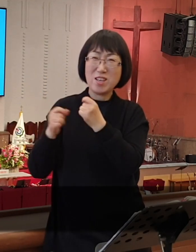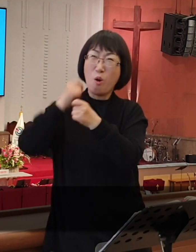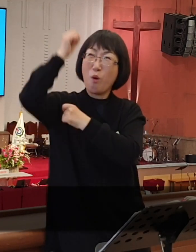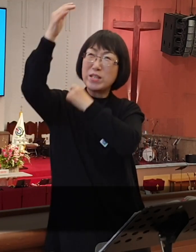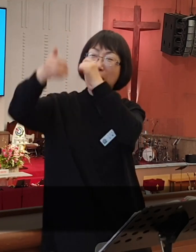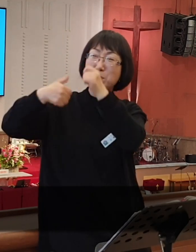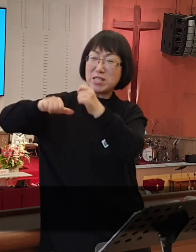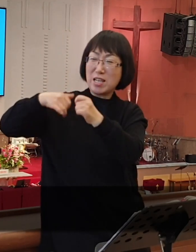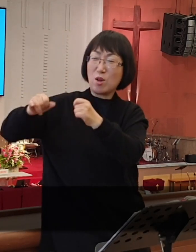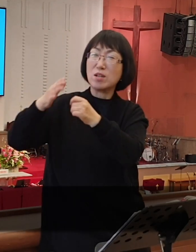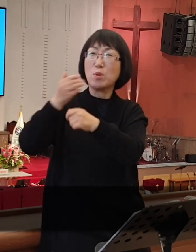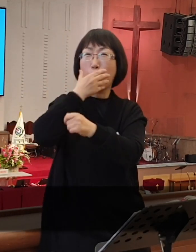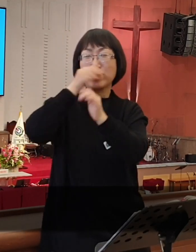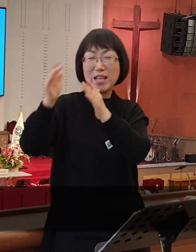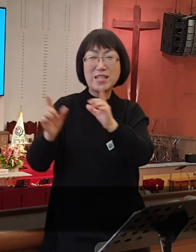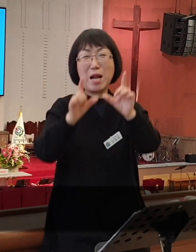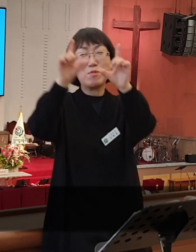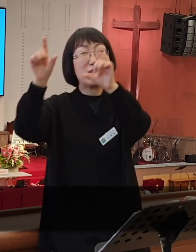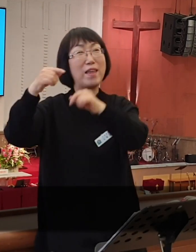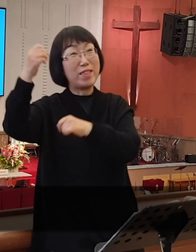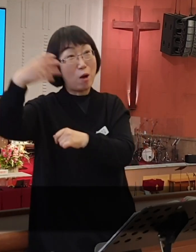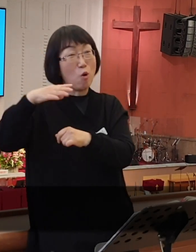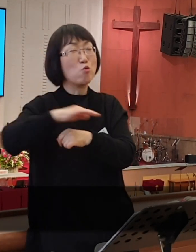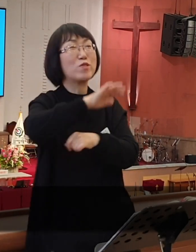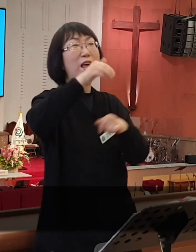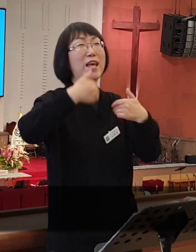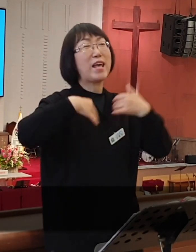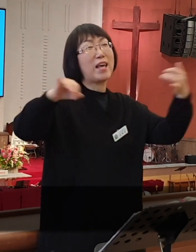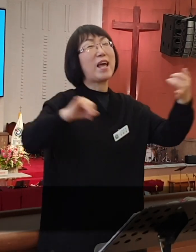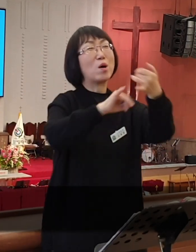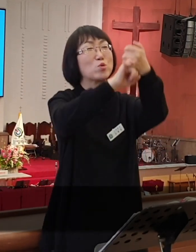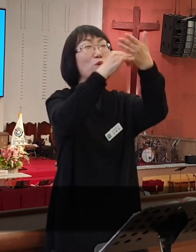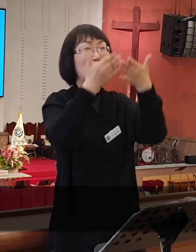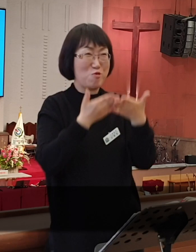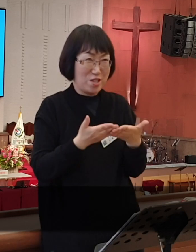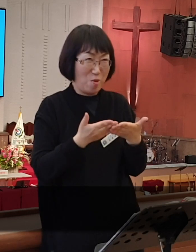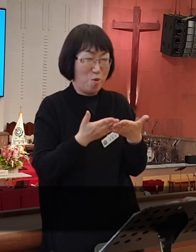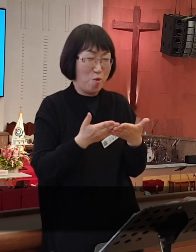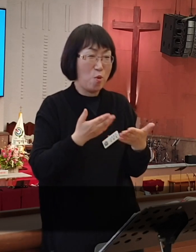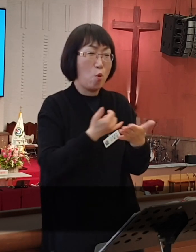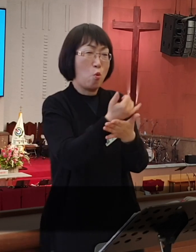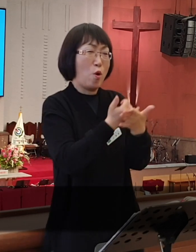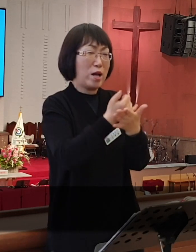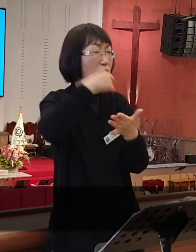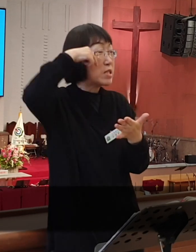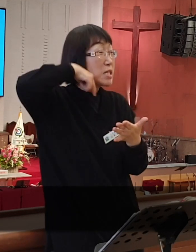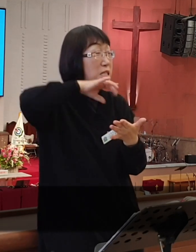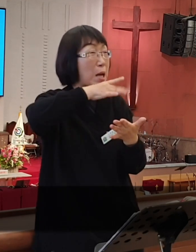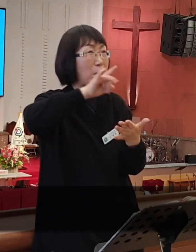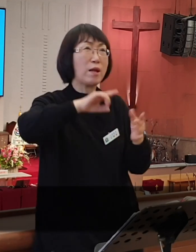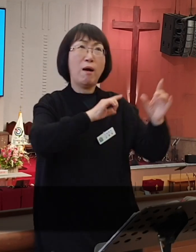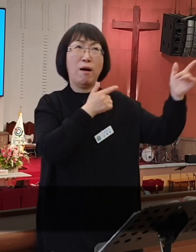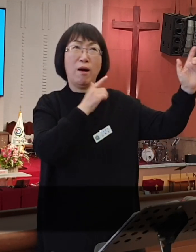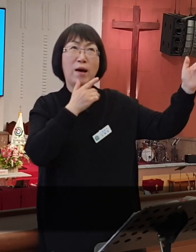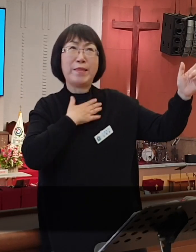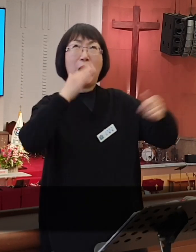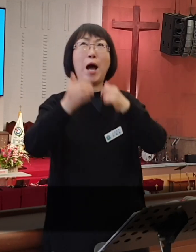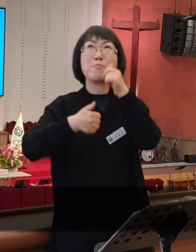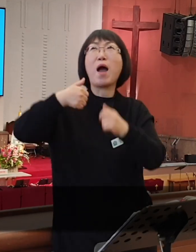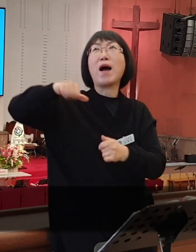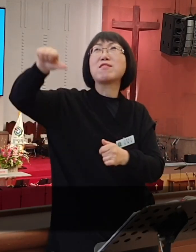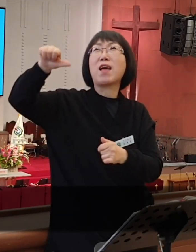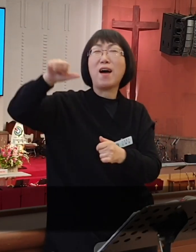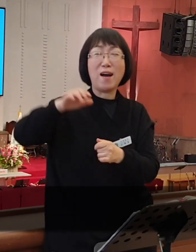하나님의 자녀로 그 복된 삶을 산다고 우리에게 약속해 주시니 고아라고 느낄 때마다 아니 나는